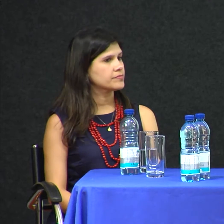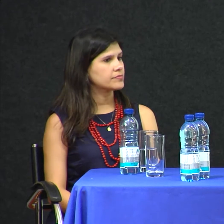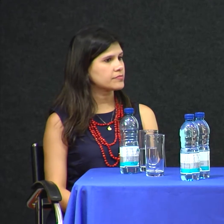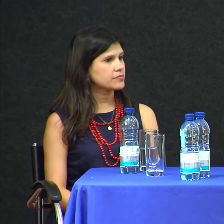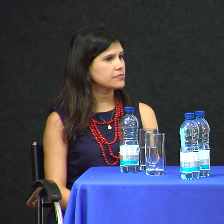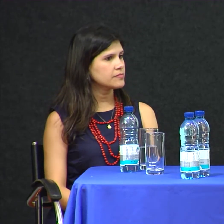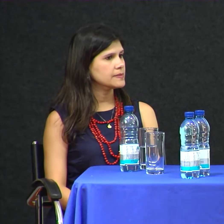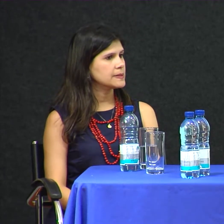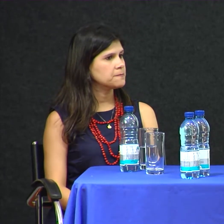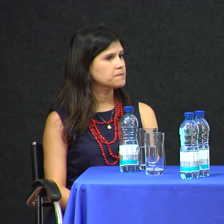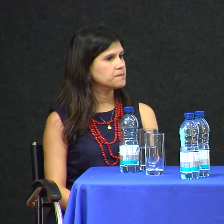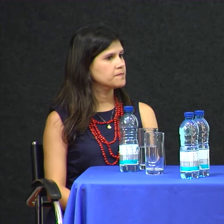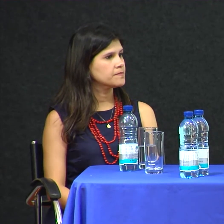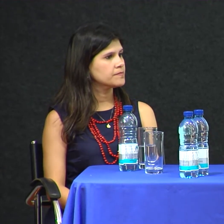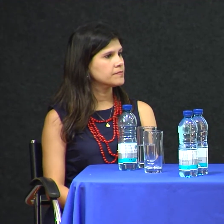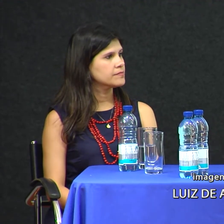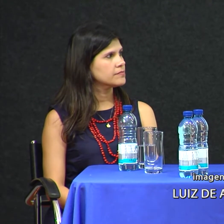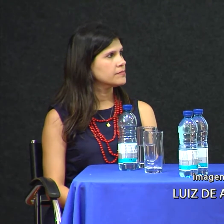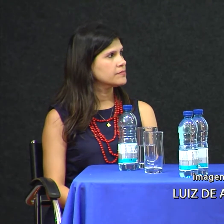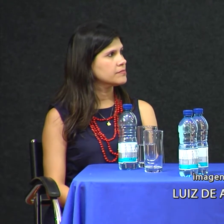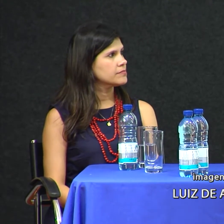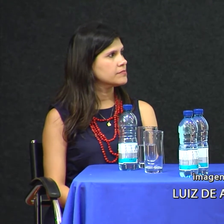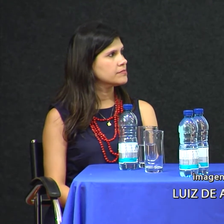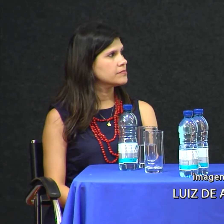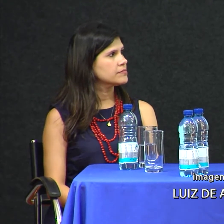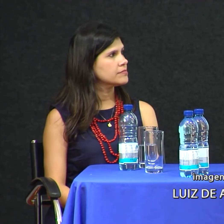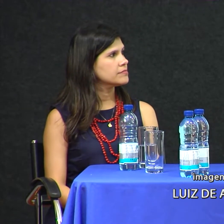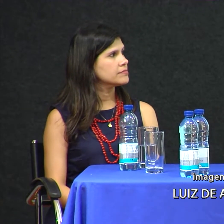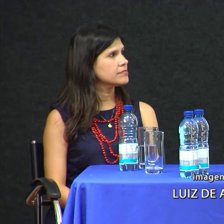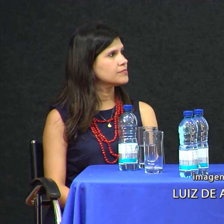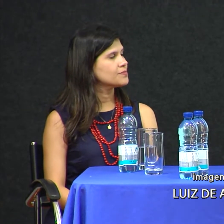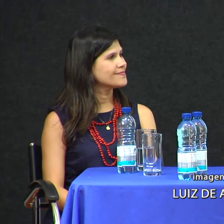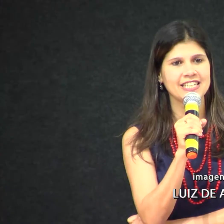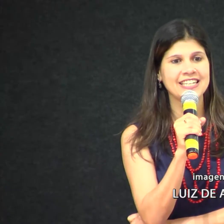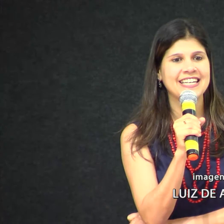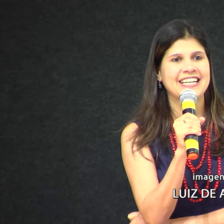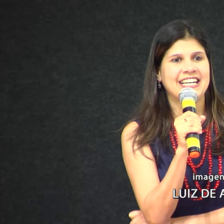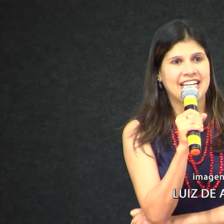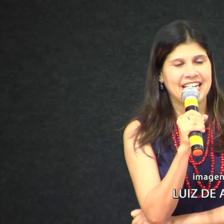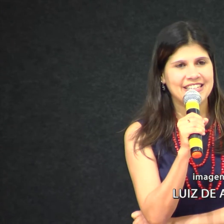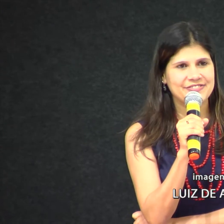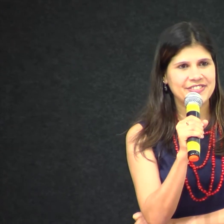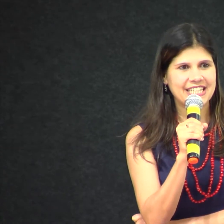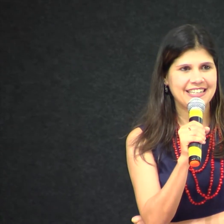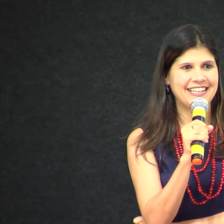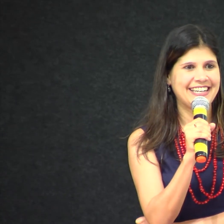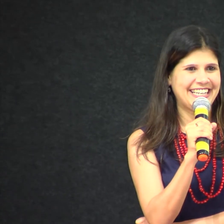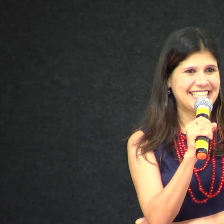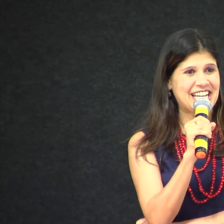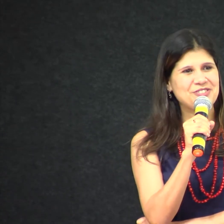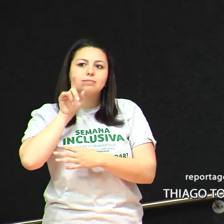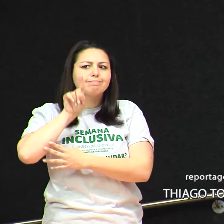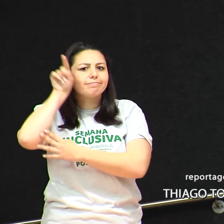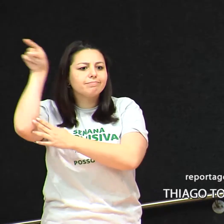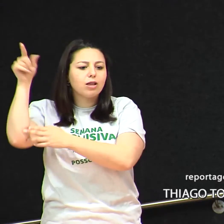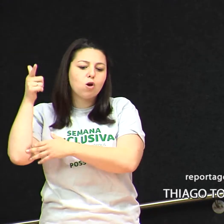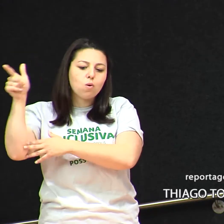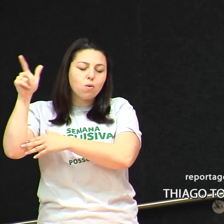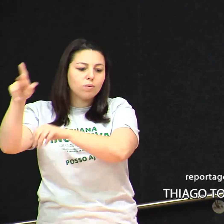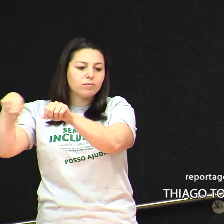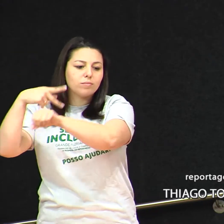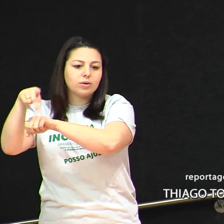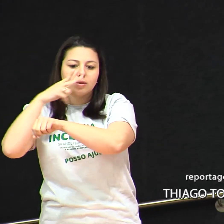No terceiro dia de debates, Luciana, que é auditora fiscal do trabalho, falou sobre a Lei Brasileira de Inclusão, que